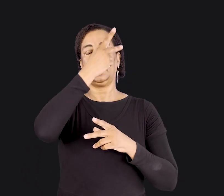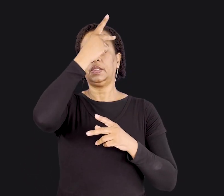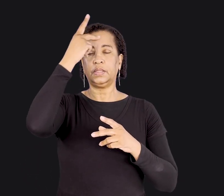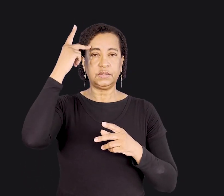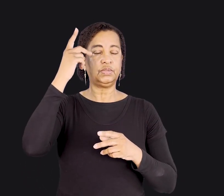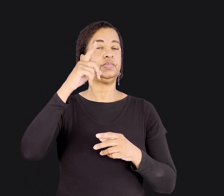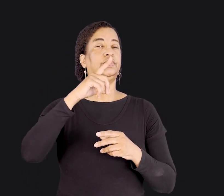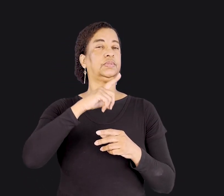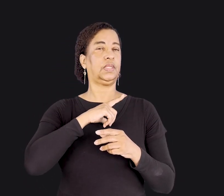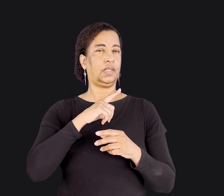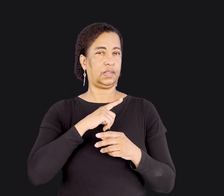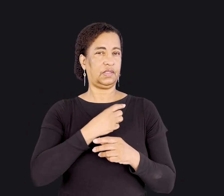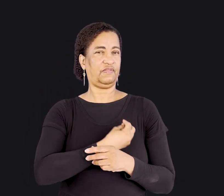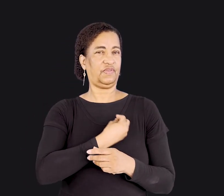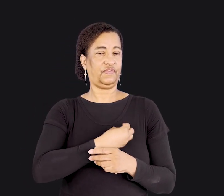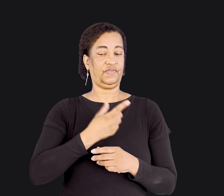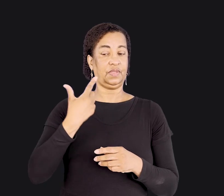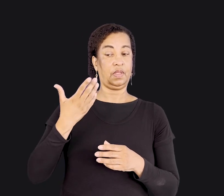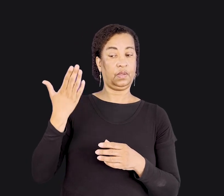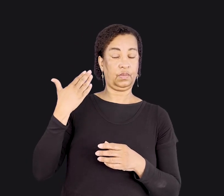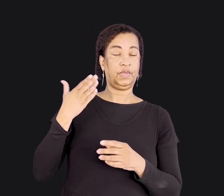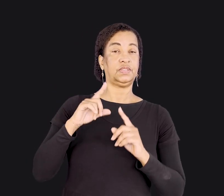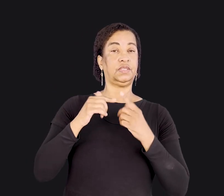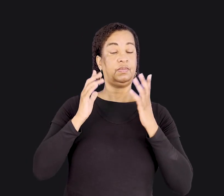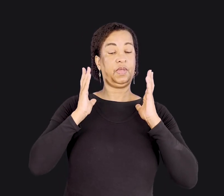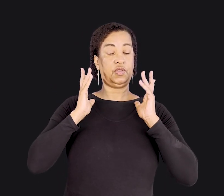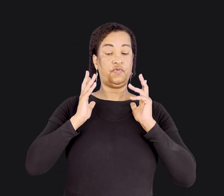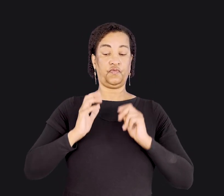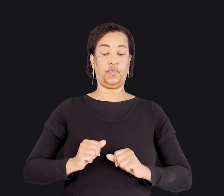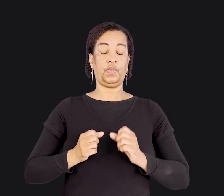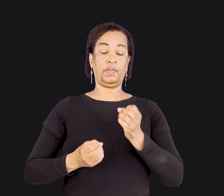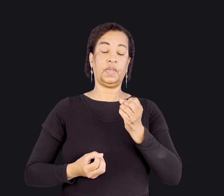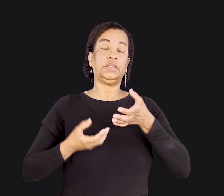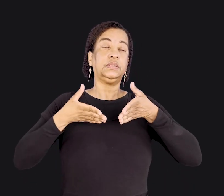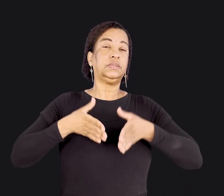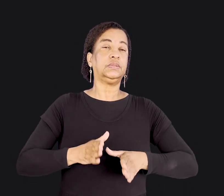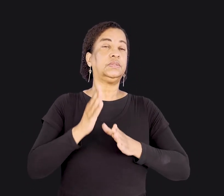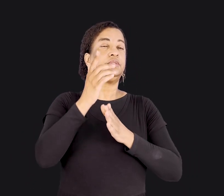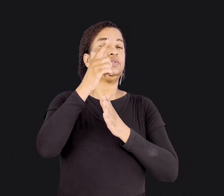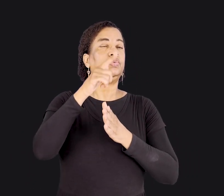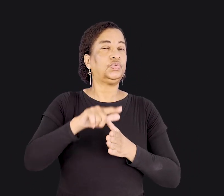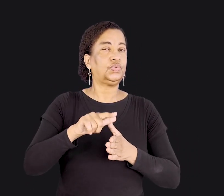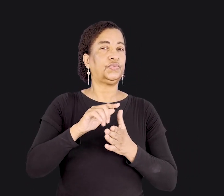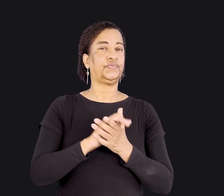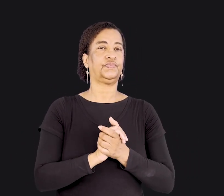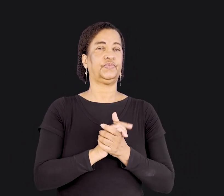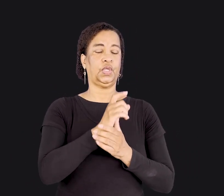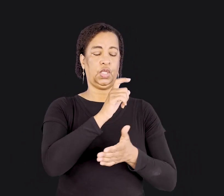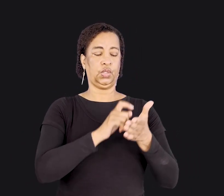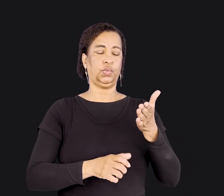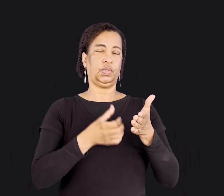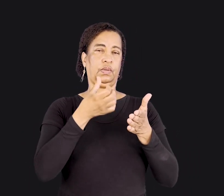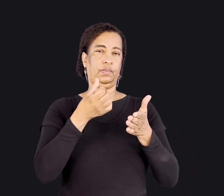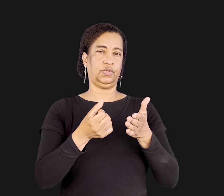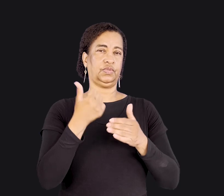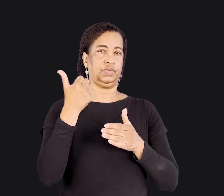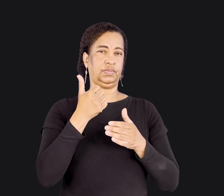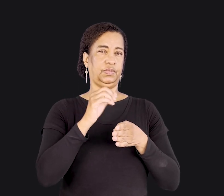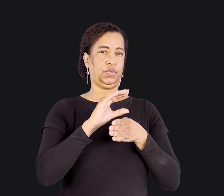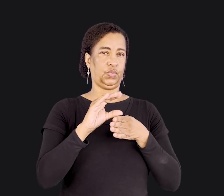pessoas tiveram aquela vida, mas foram lavadas, nasceram de novo. No capítulo 6 de 1